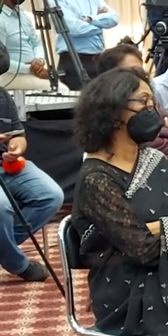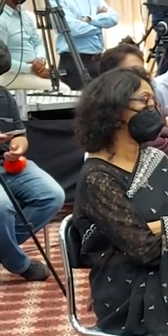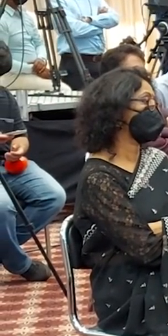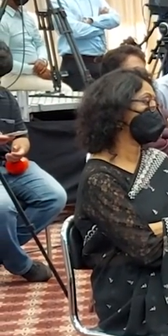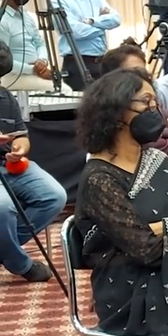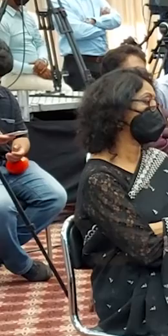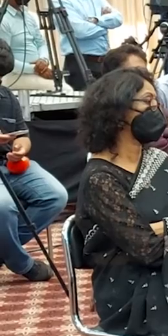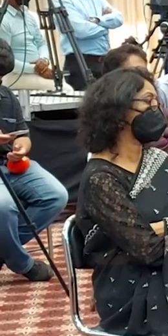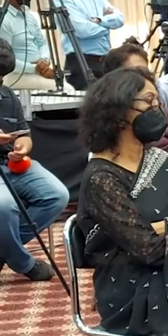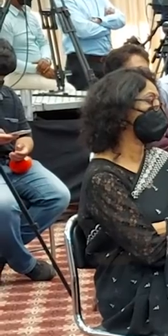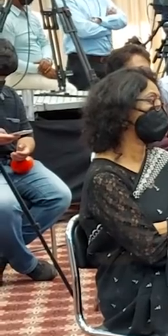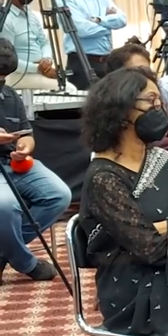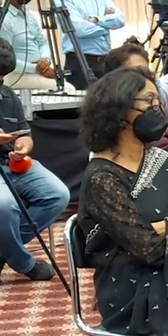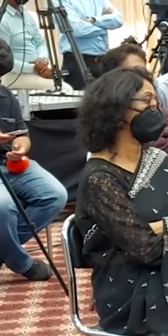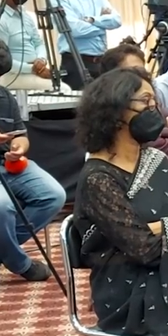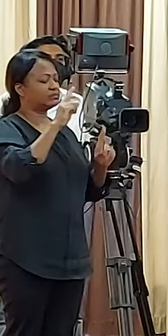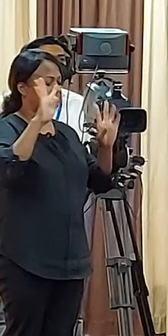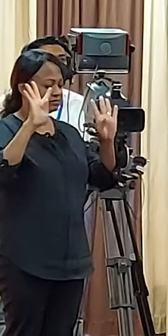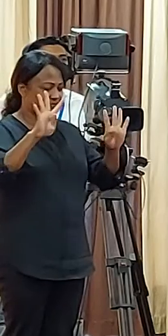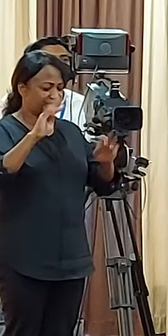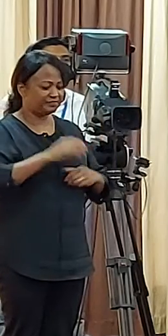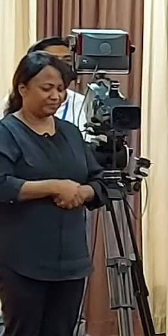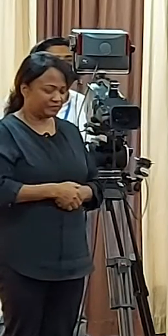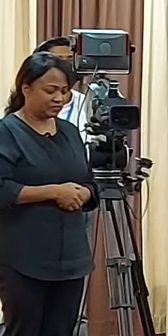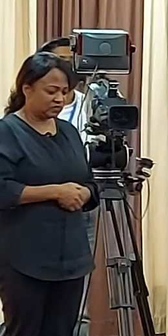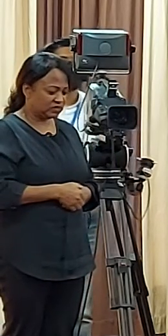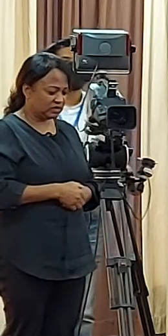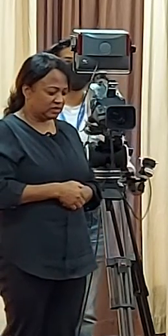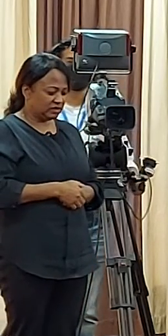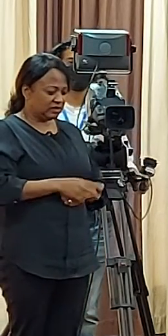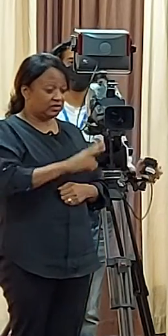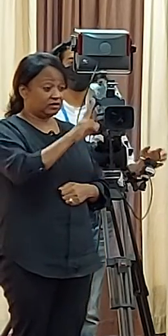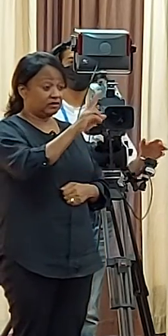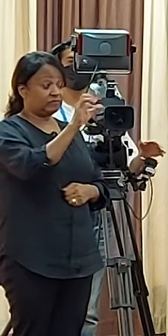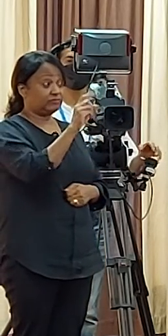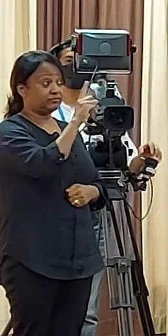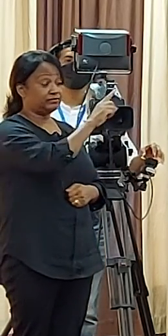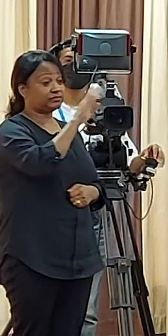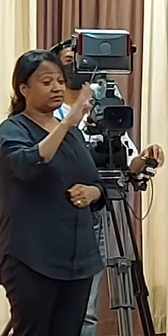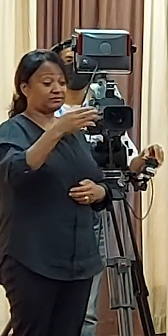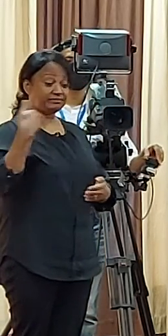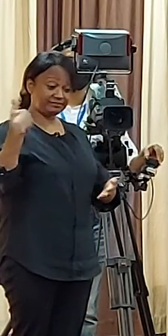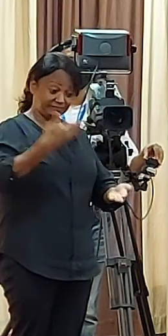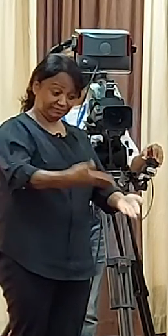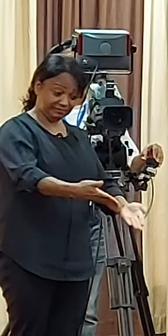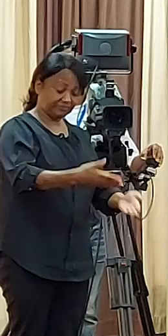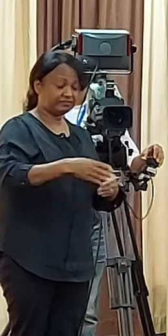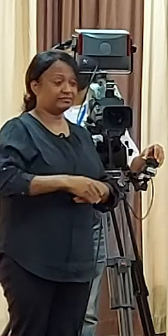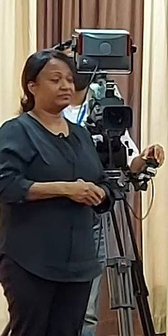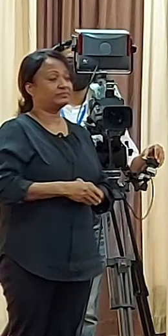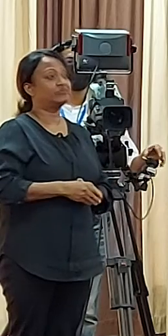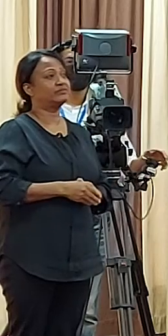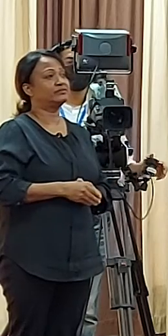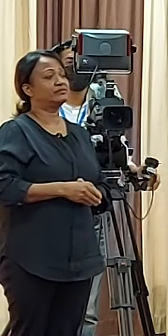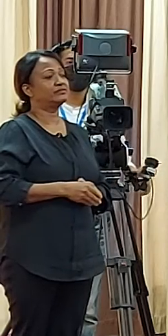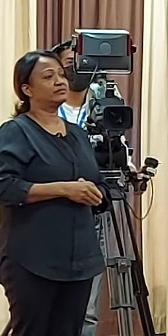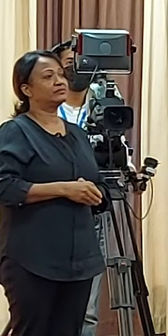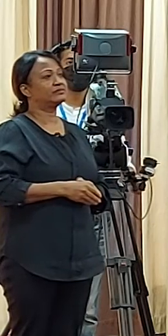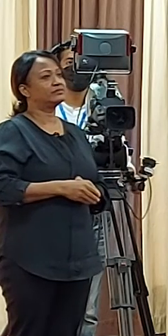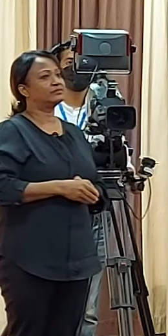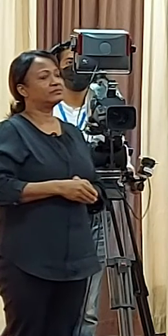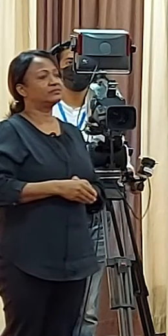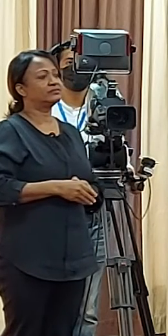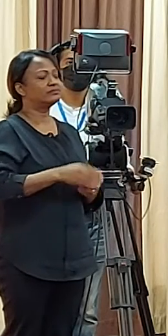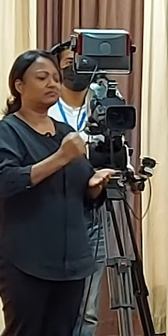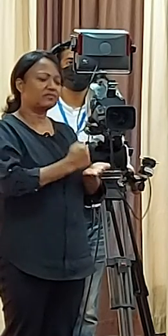3267 en 2014. Pour réaliser, 2014 jusqu'à maintenant, il ne passe pareil à tout bas pour tout